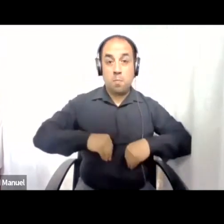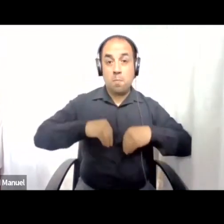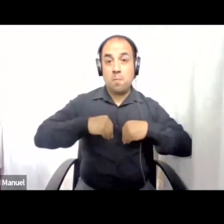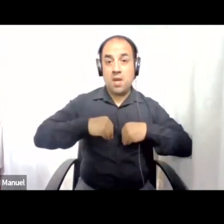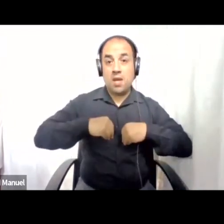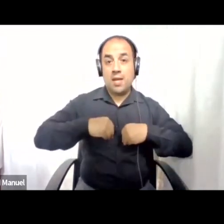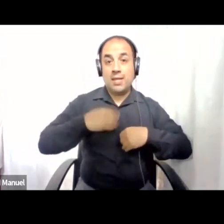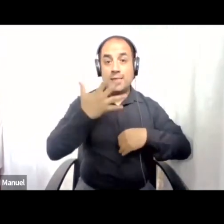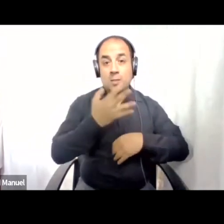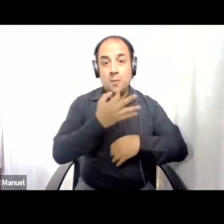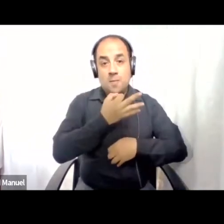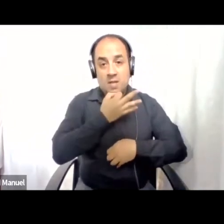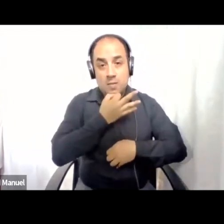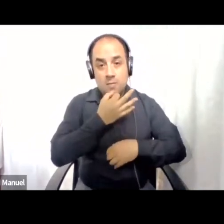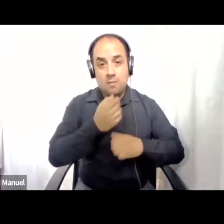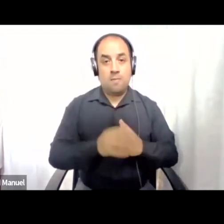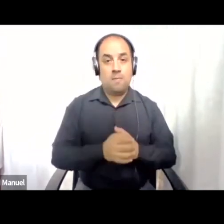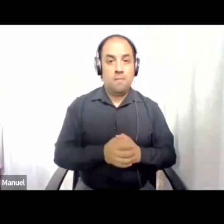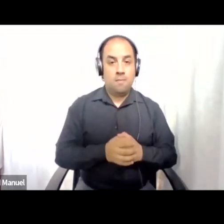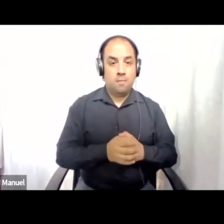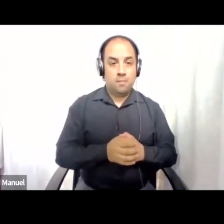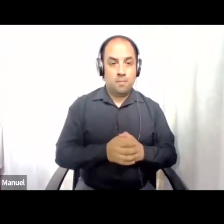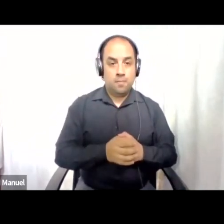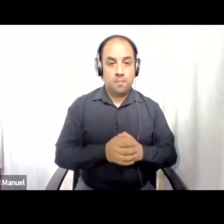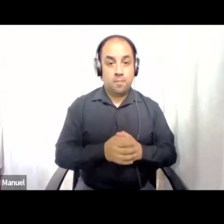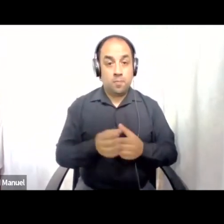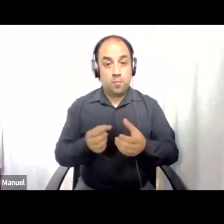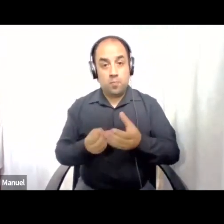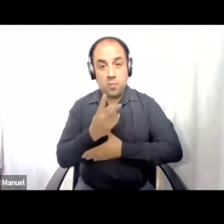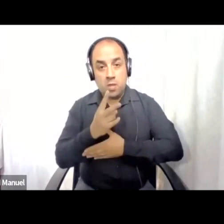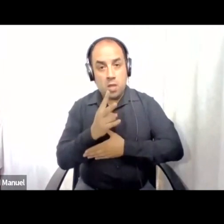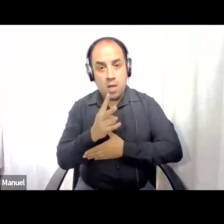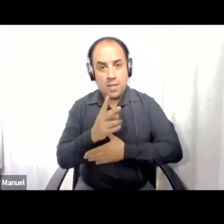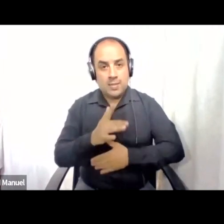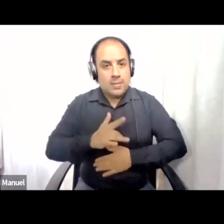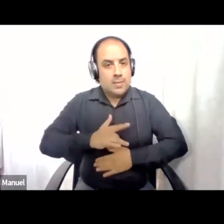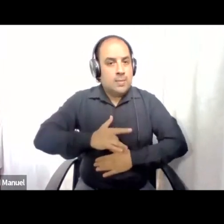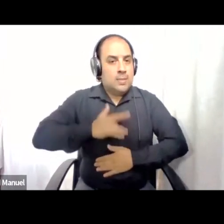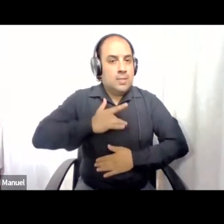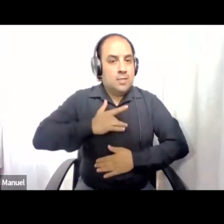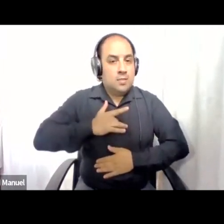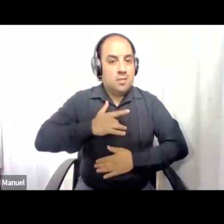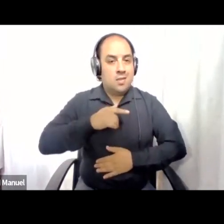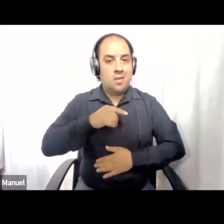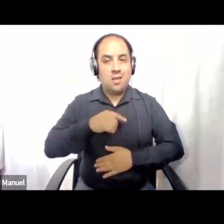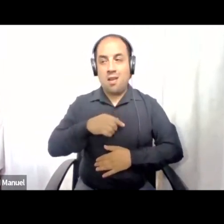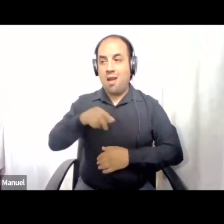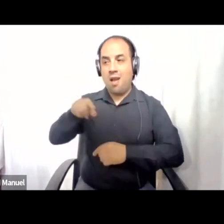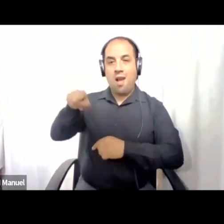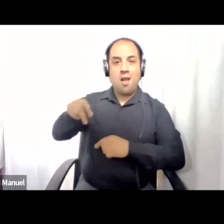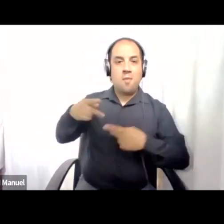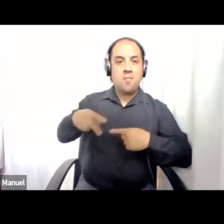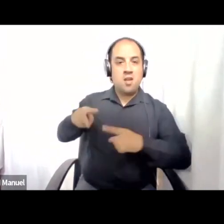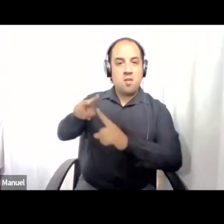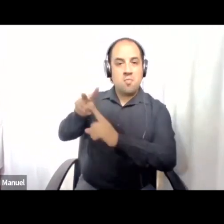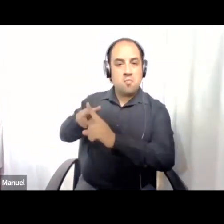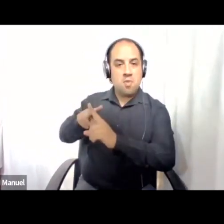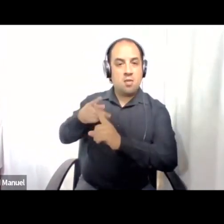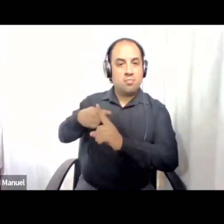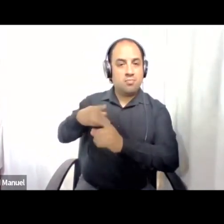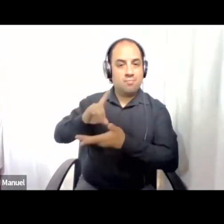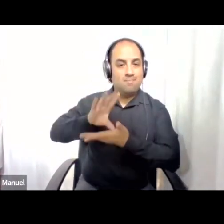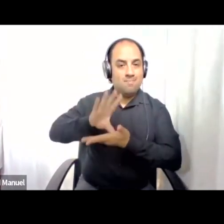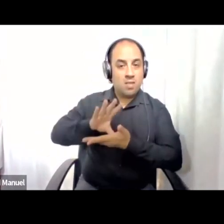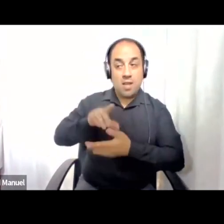5 minutos. Y sal y ve a esa persona con discapacidad como alguien